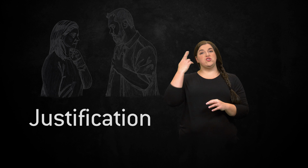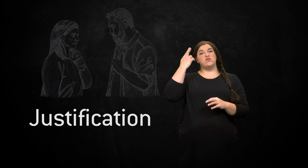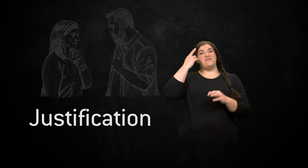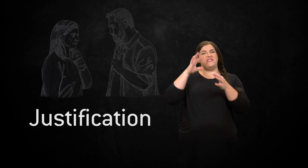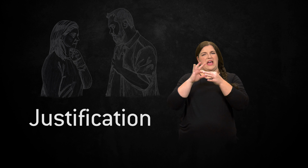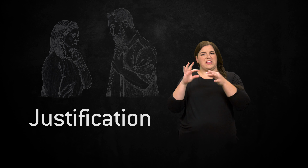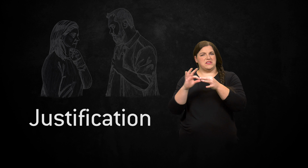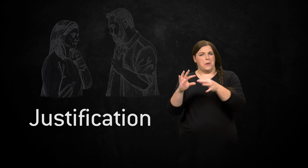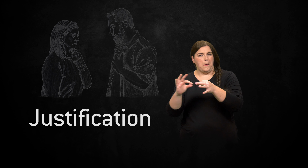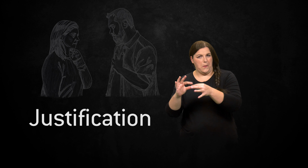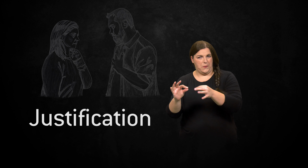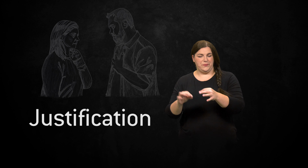Justification